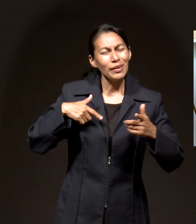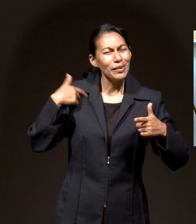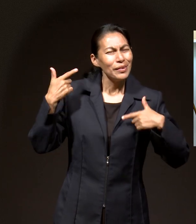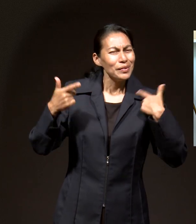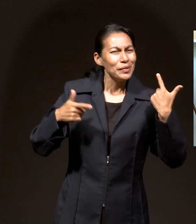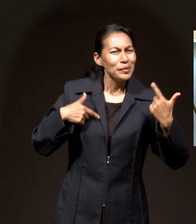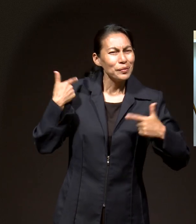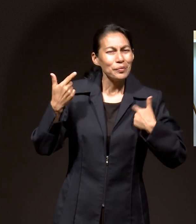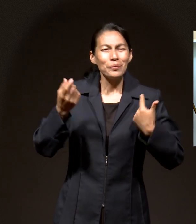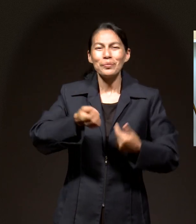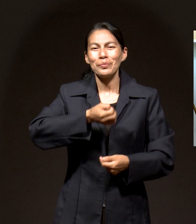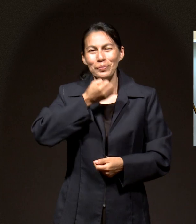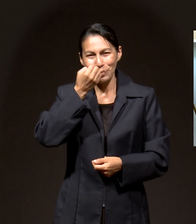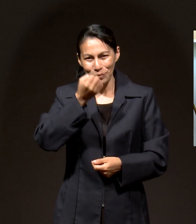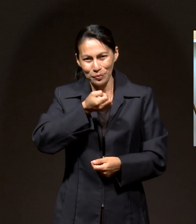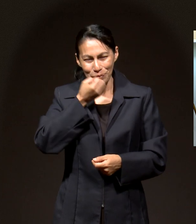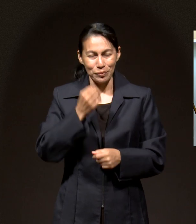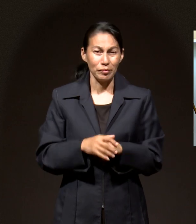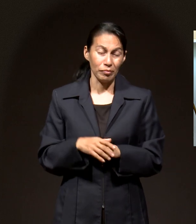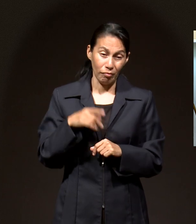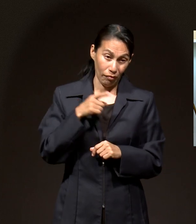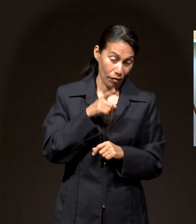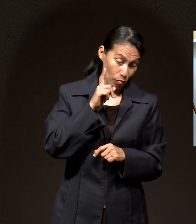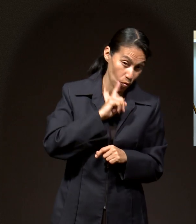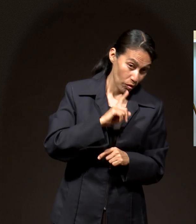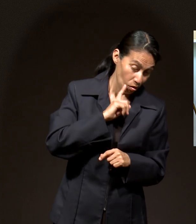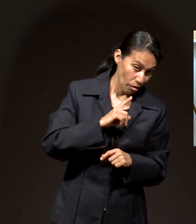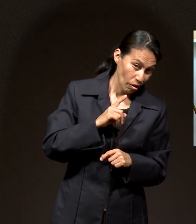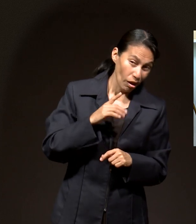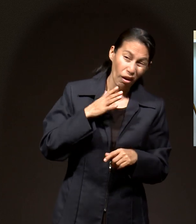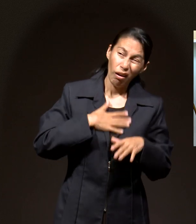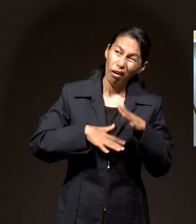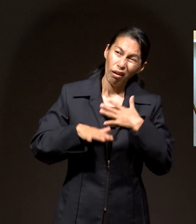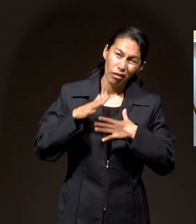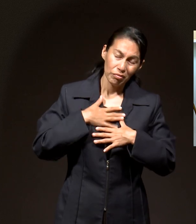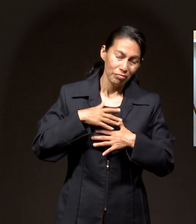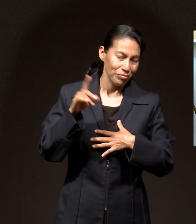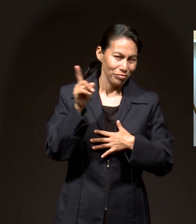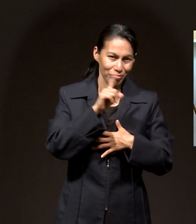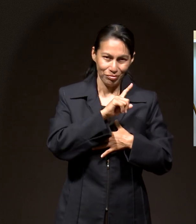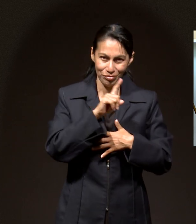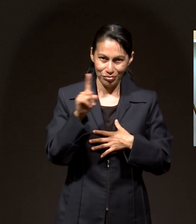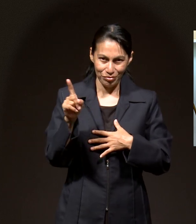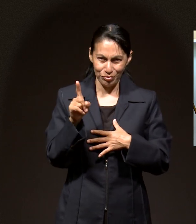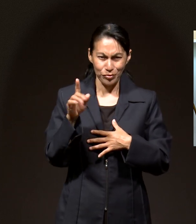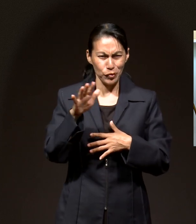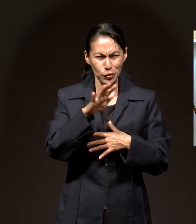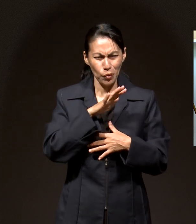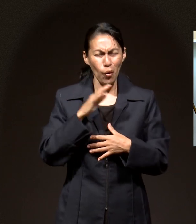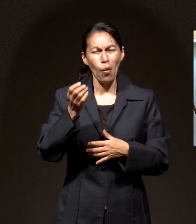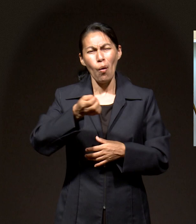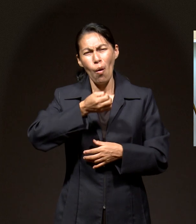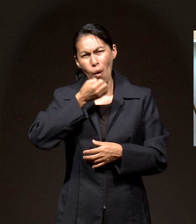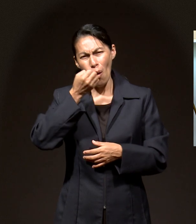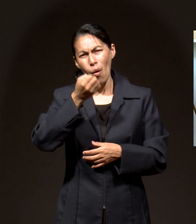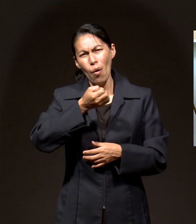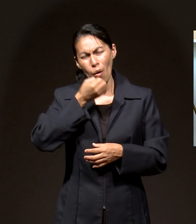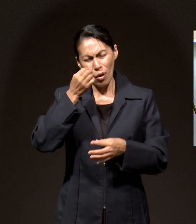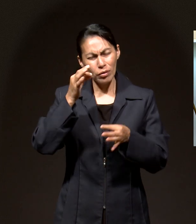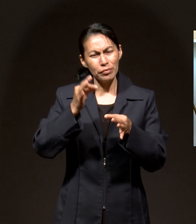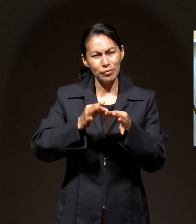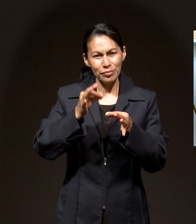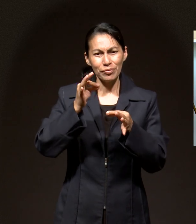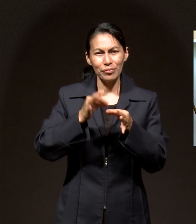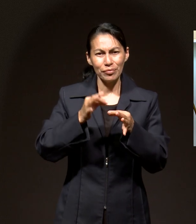gusto oran por tus pedidos de oración. No se cansan de alabar a Dios cuando hay